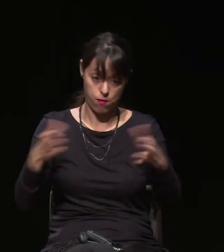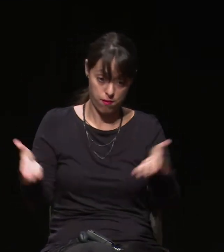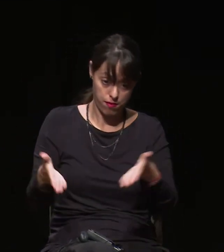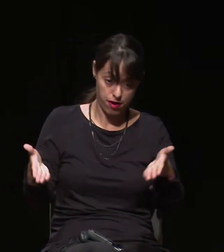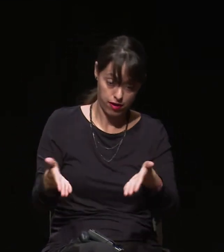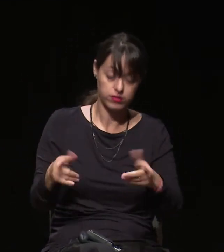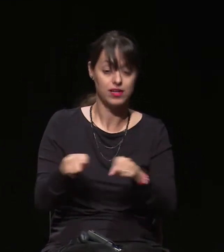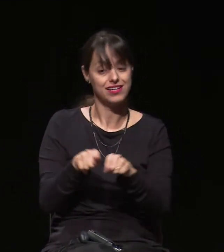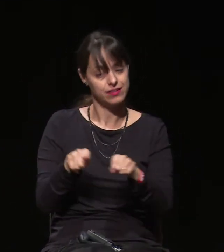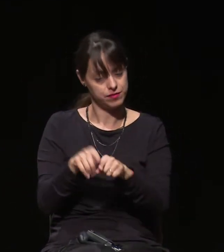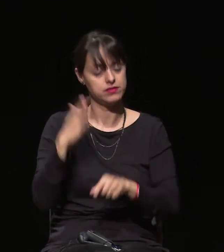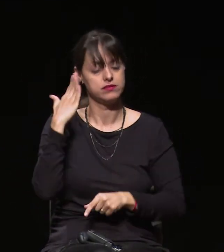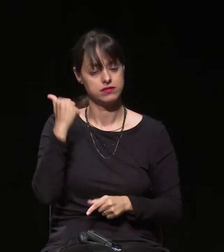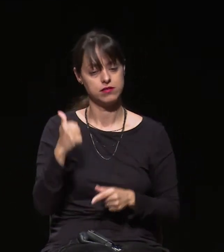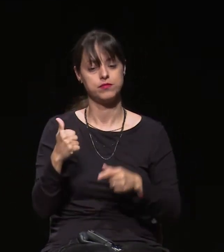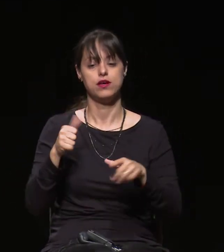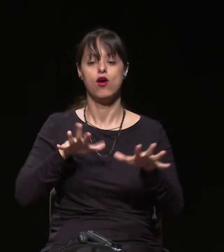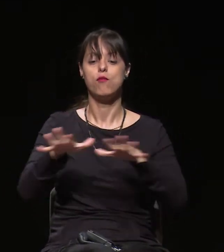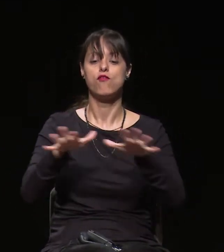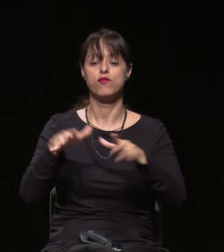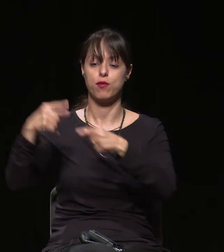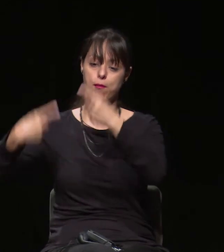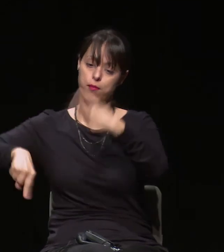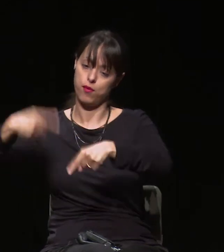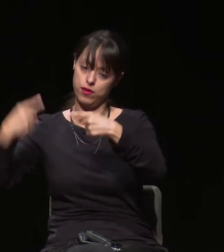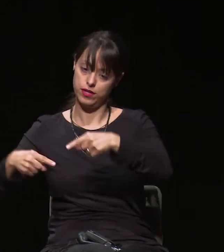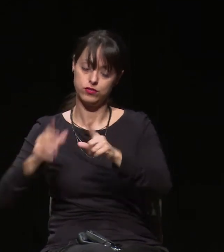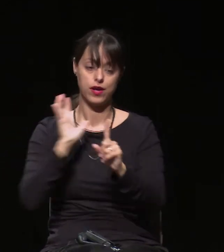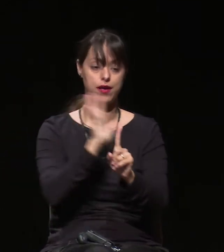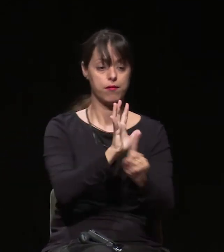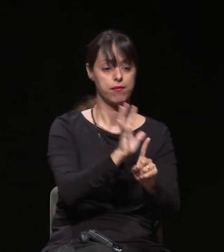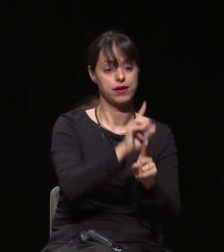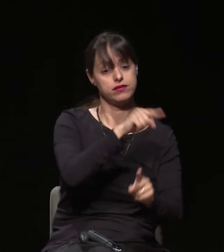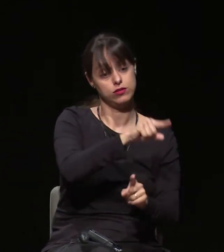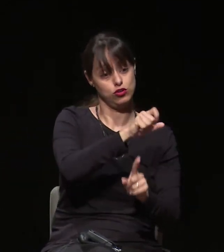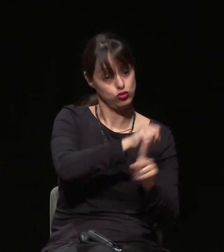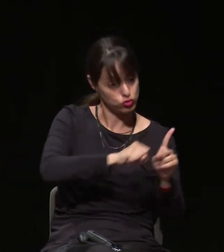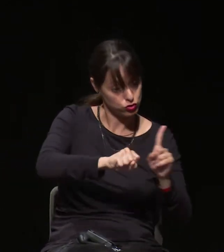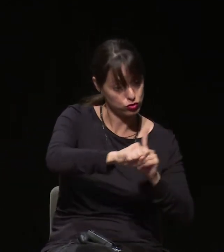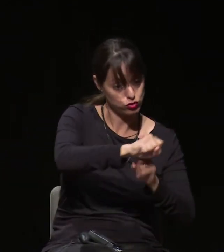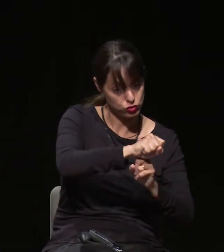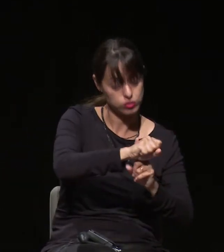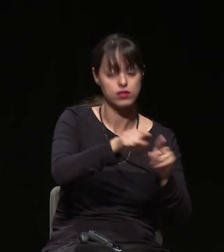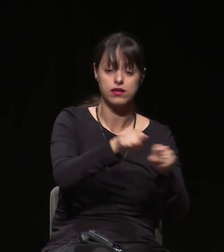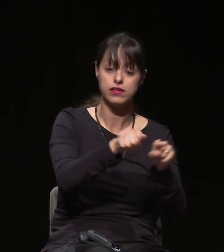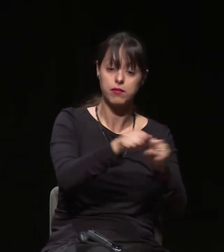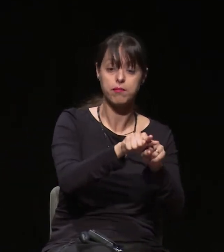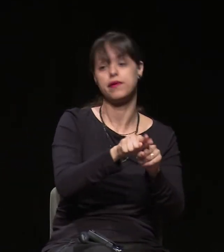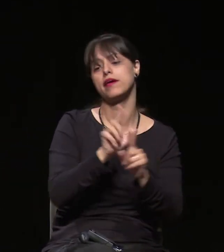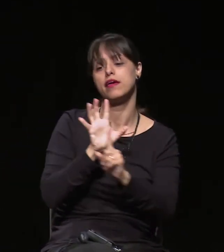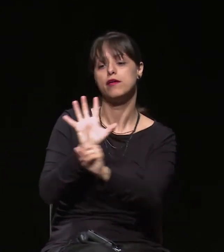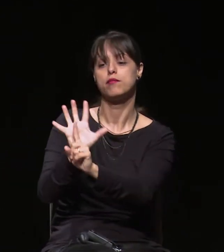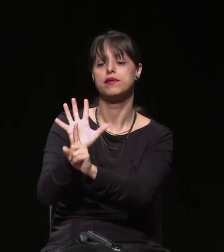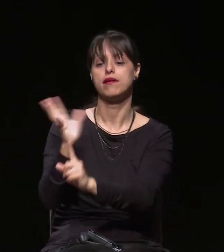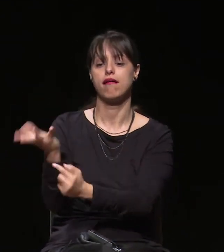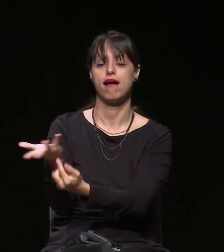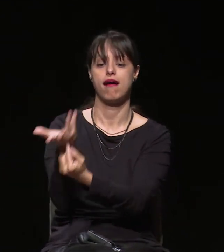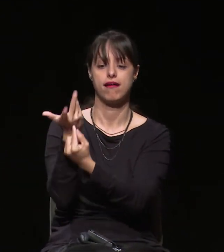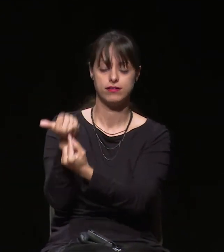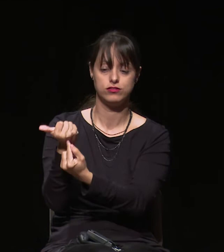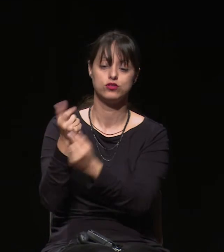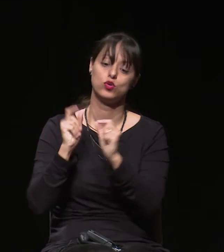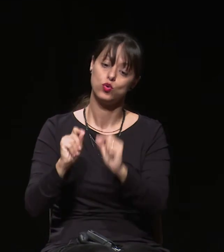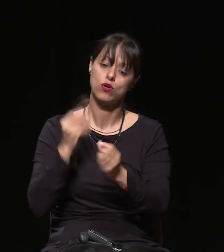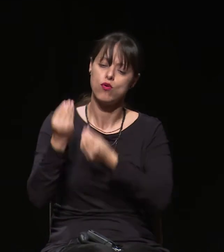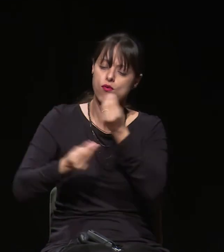movimento político tem impactado a teoria social e o campo das artes, abrindo novos espaços para a reflexão, para a